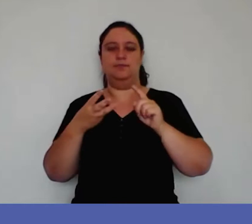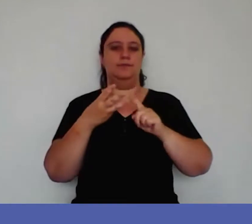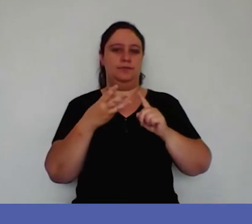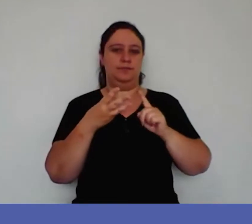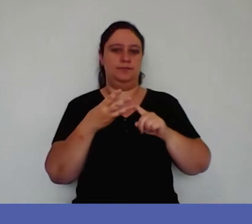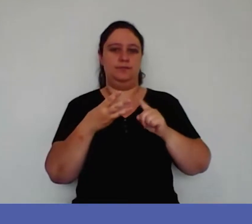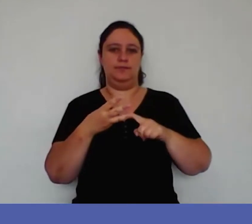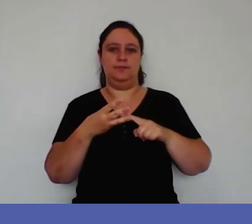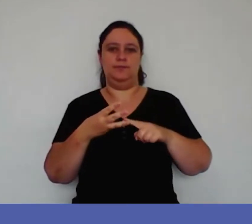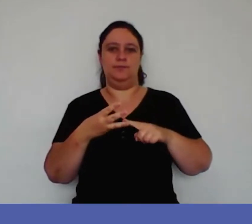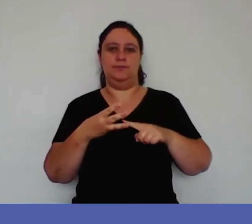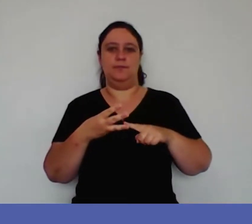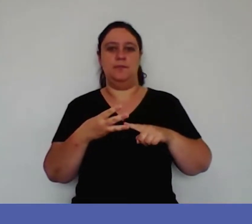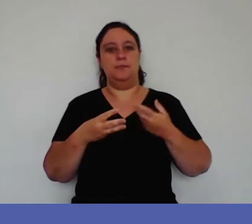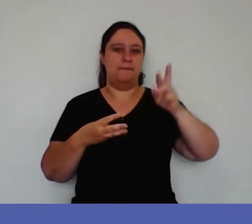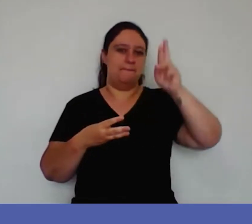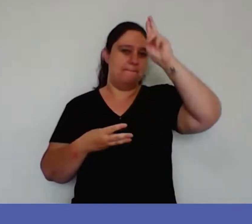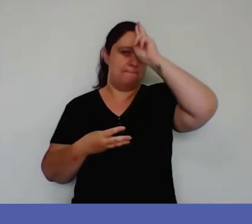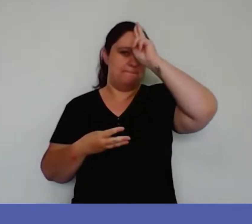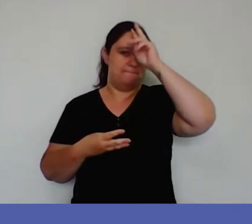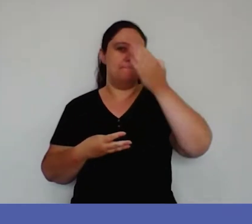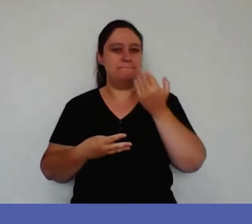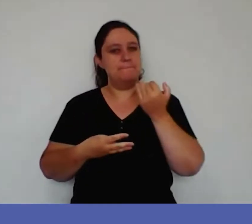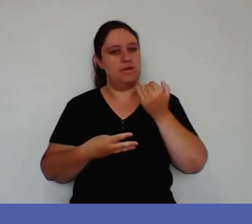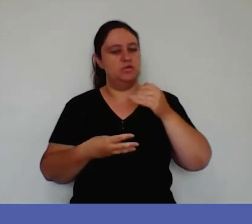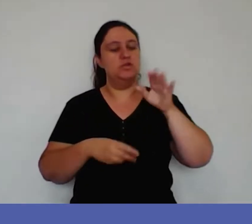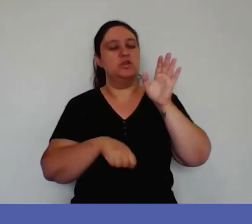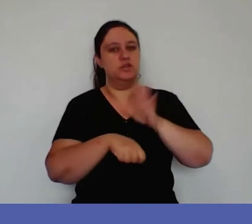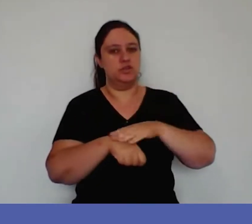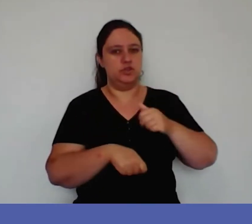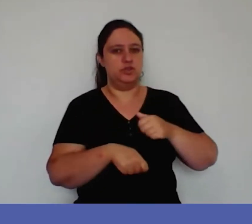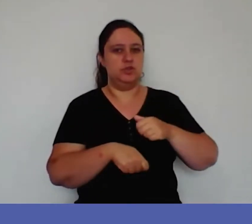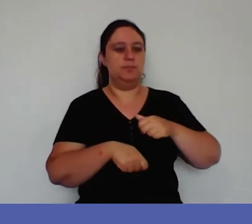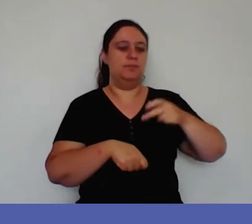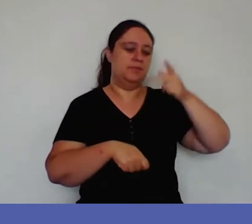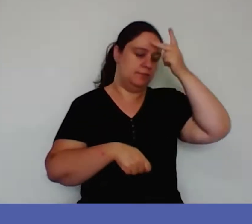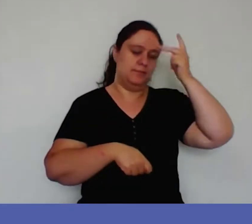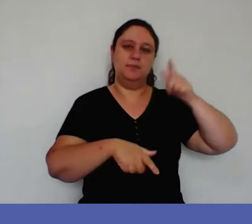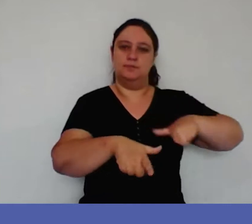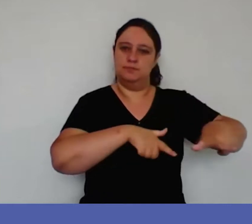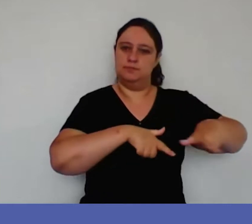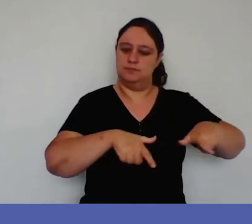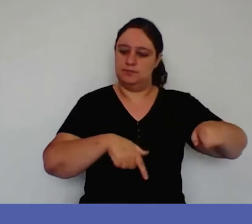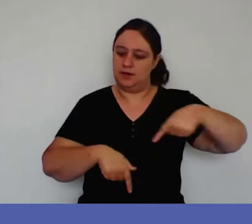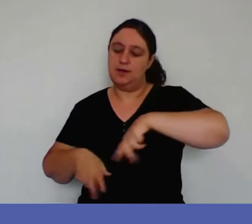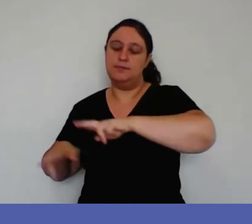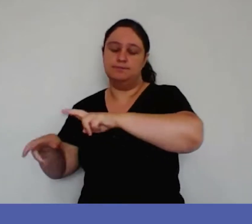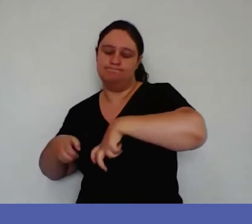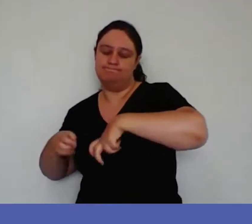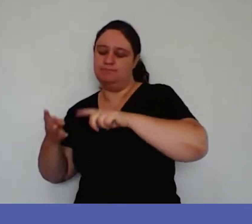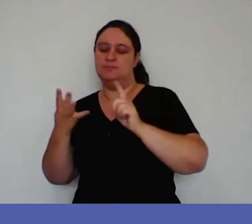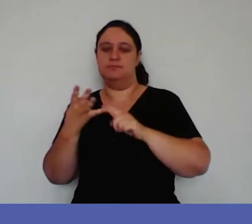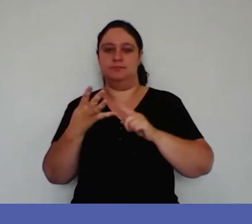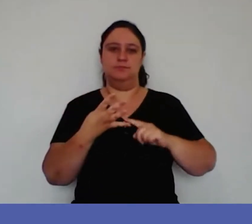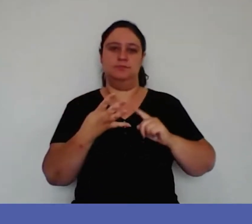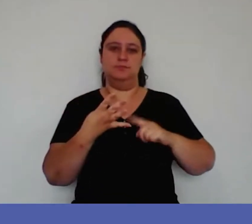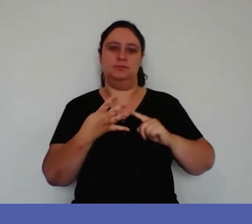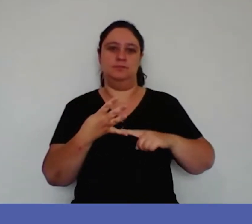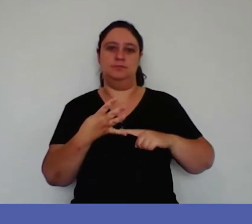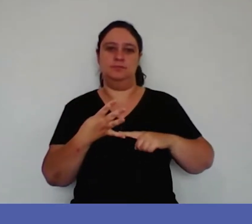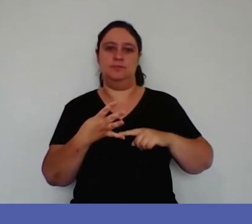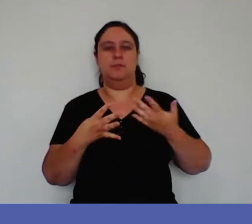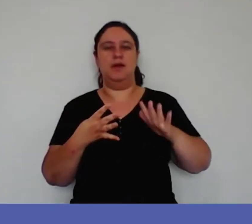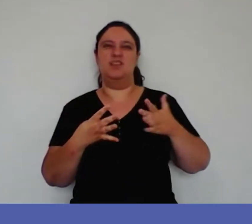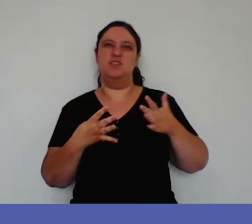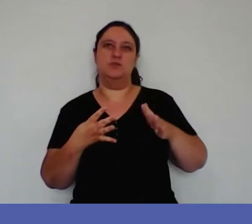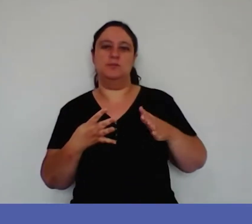é meio-dia, ele convoca o terceiro grupo de trabalhadores. E na hora nona, que seria às 3 da